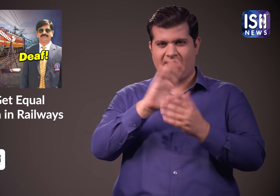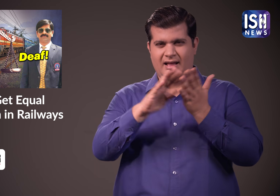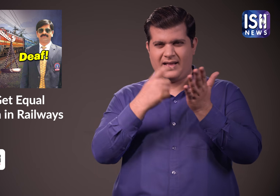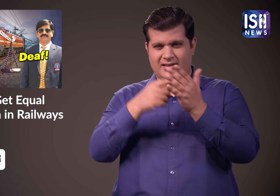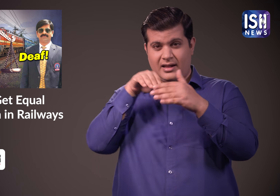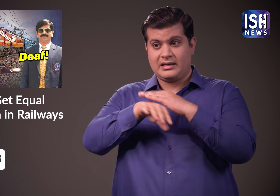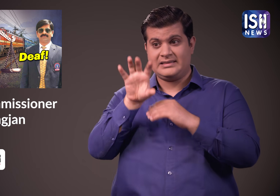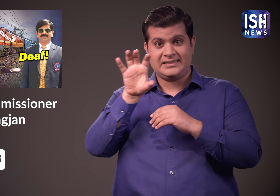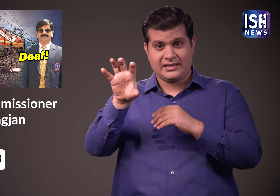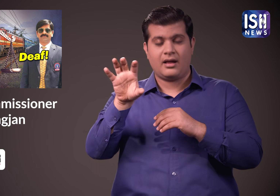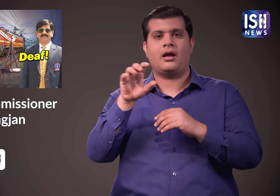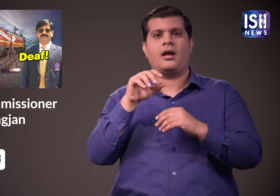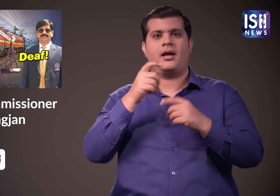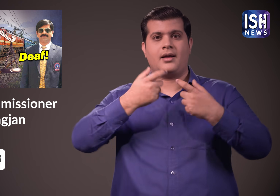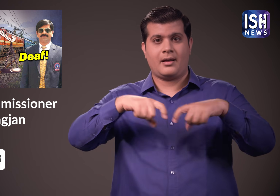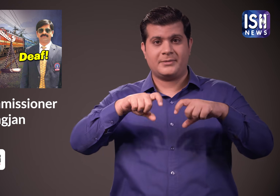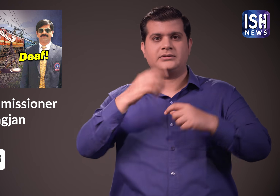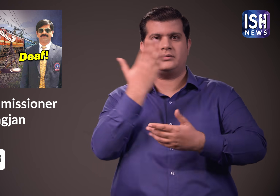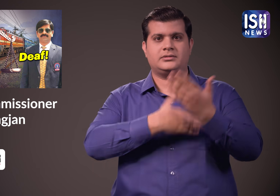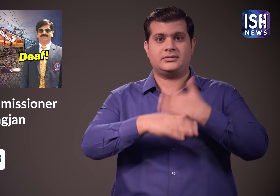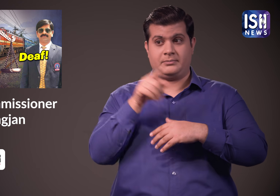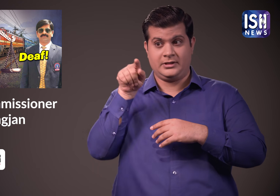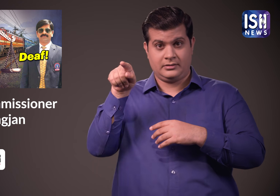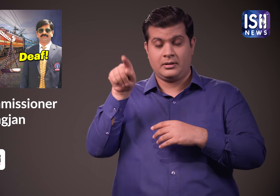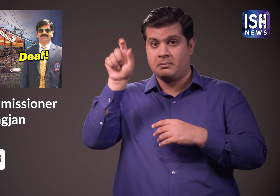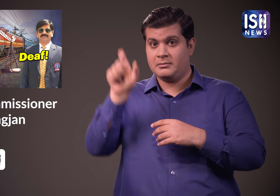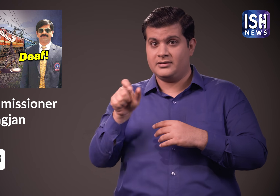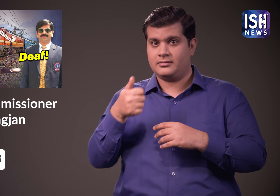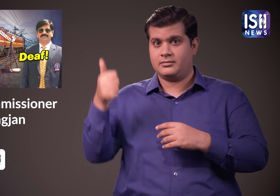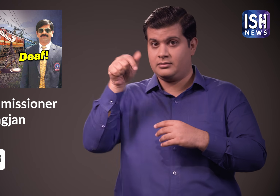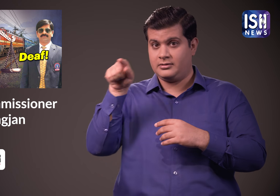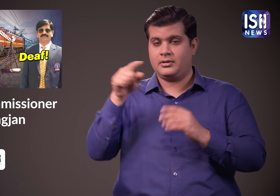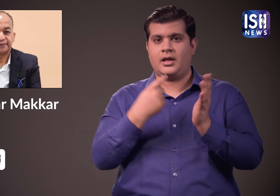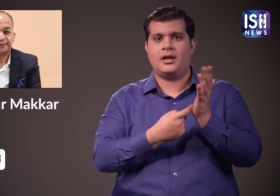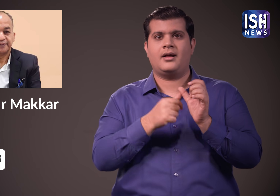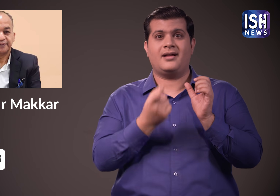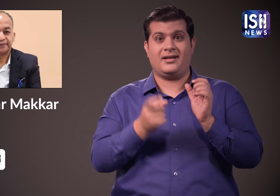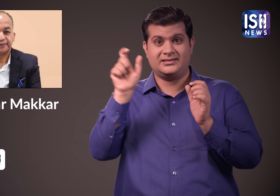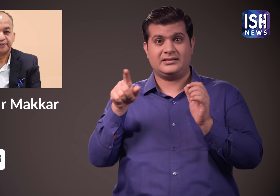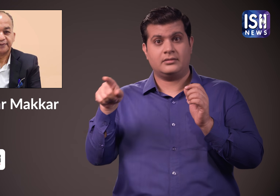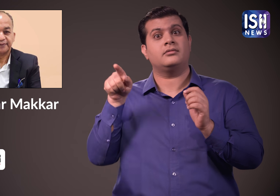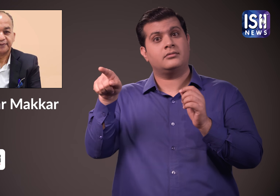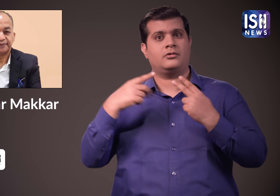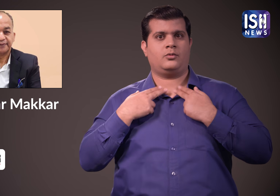आयूक दिव्यांता पंचकुला के अदालत में याचिका दायर की, दिव्यांता आयूक राजकुमार मकर स्वयमिक ब्रकील है,